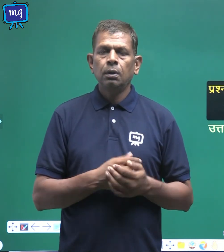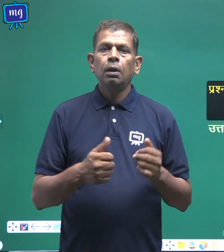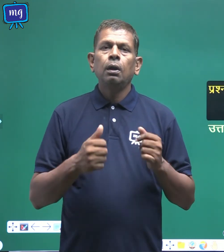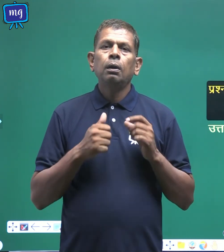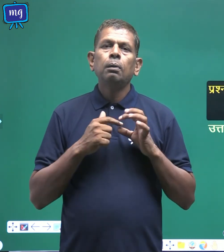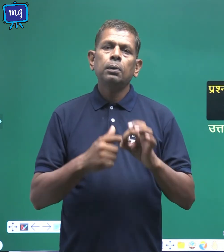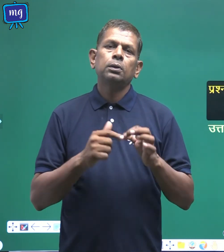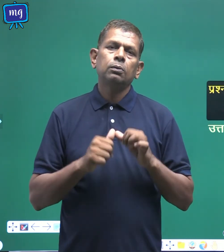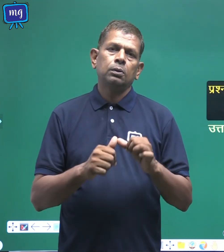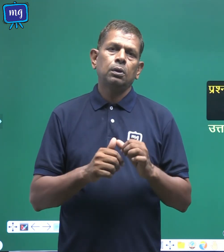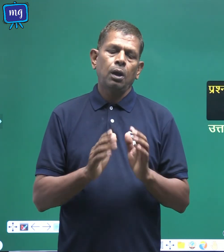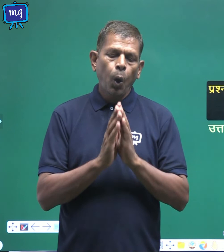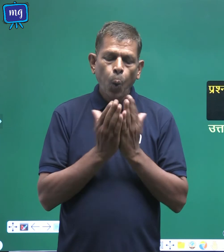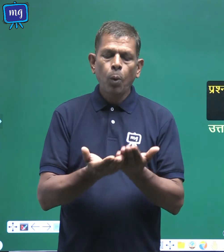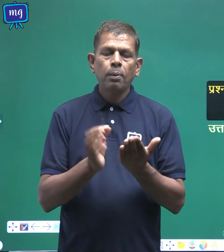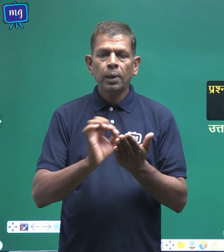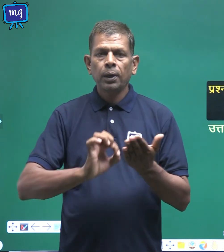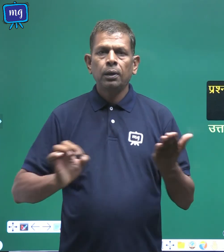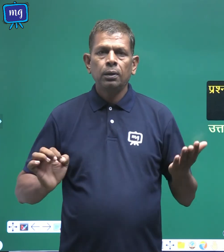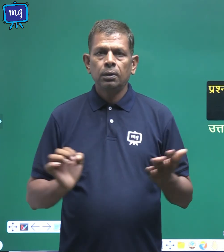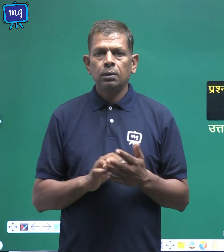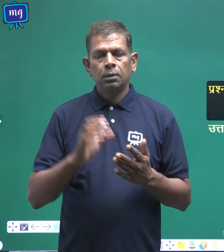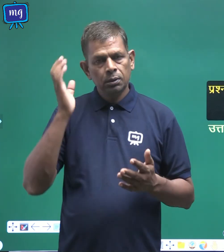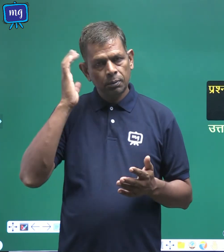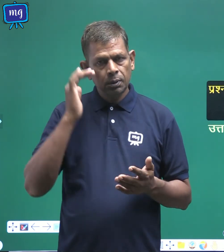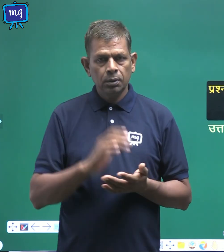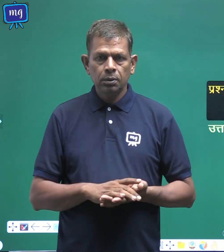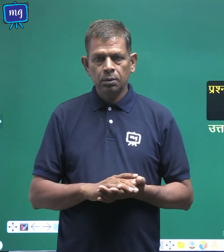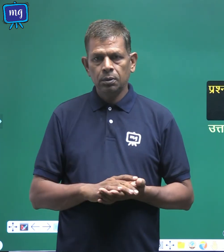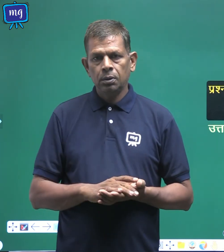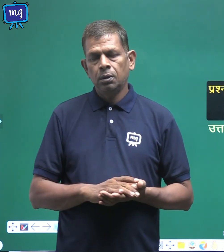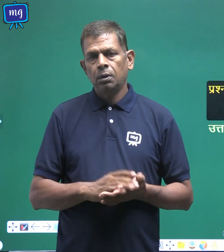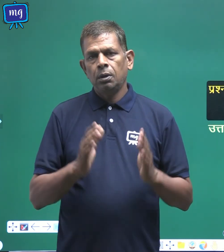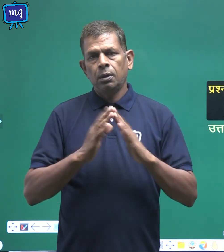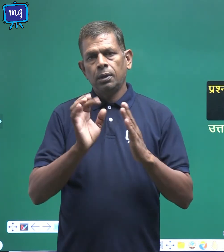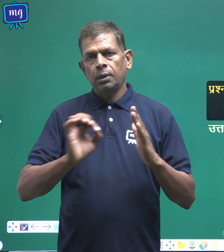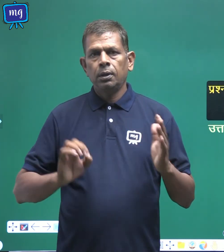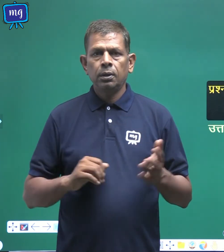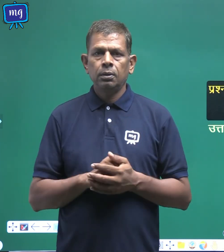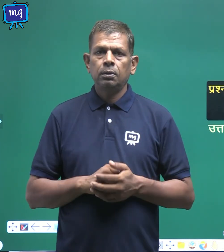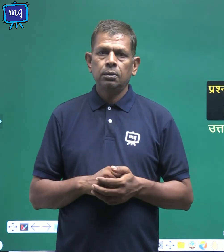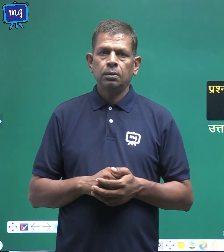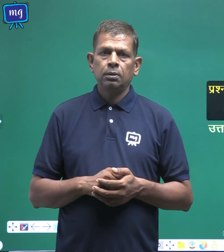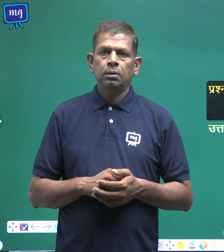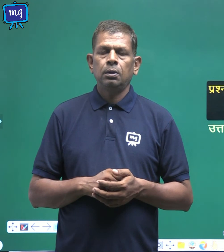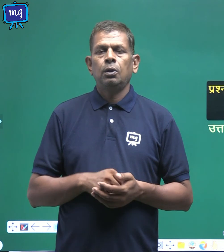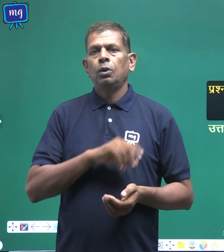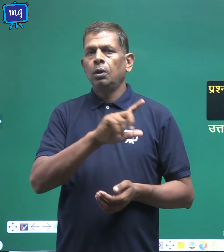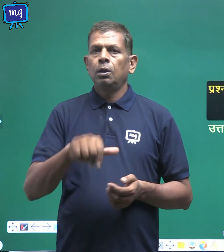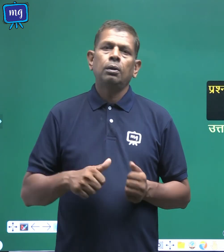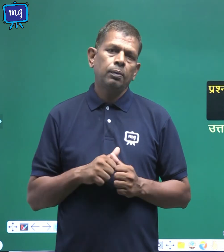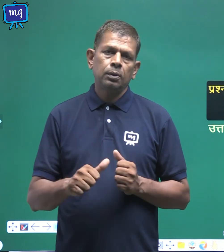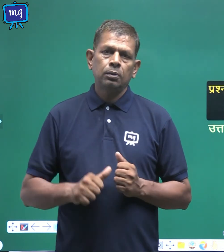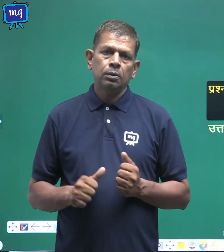उत्तर कॉपी में लिखना, समझना, गृह कार्य करना और सभी प्रश्न